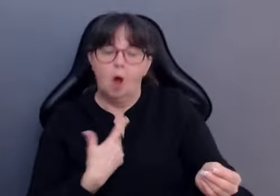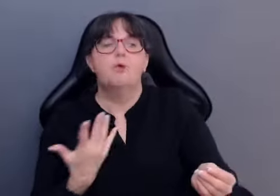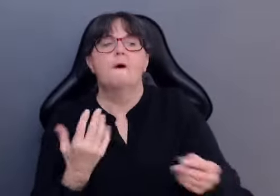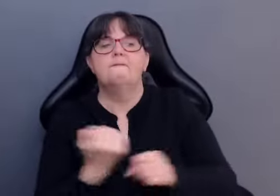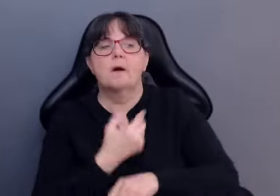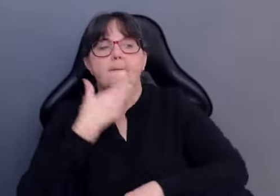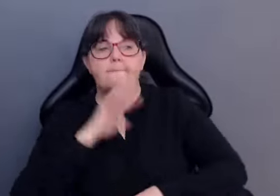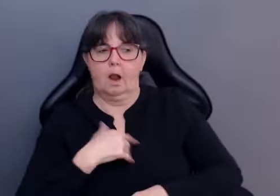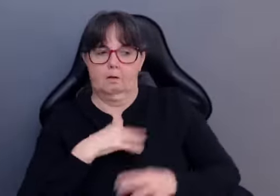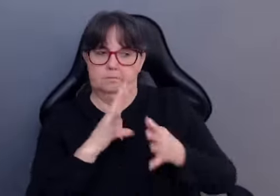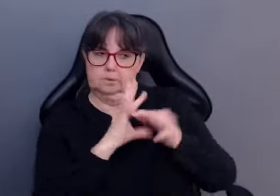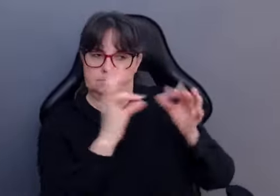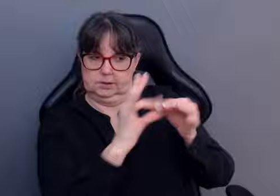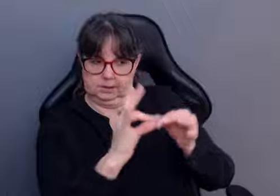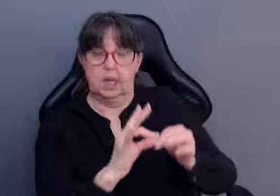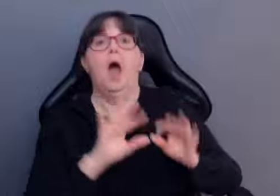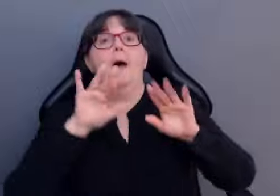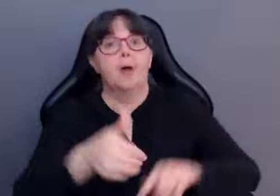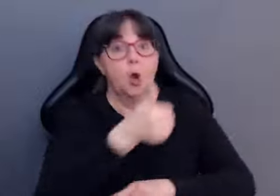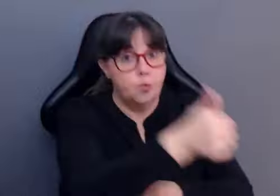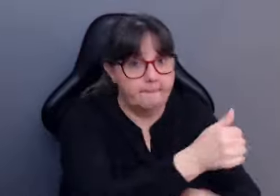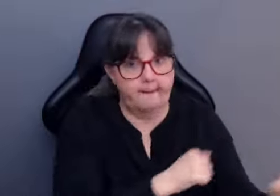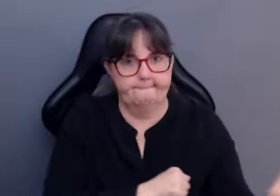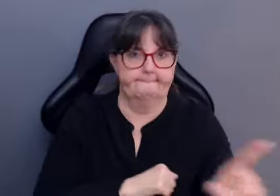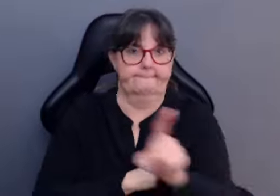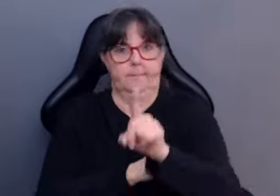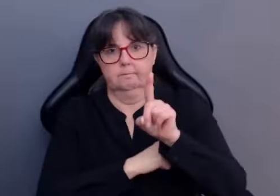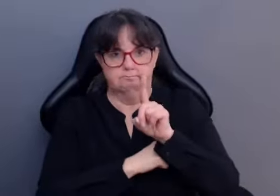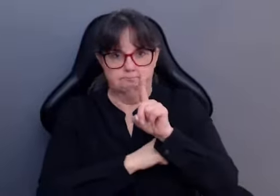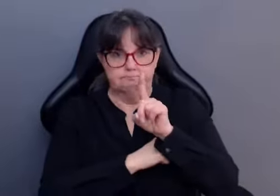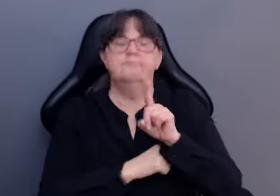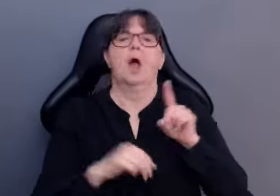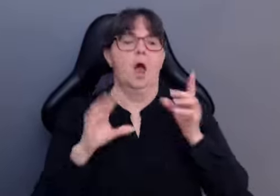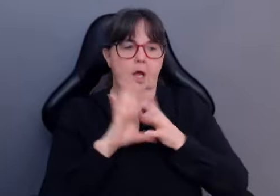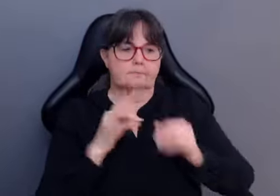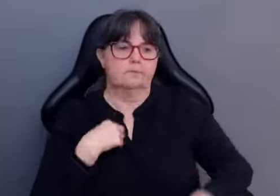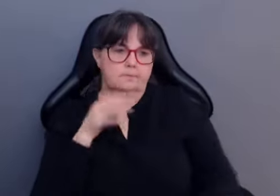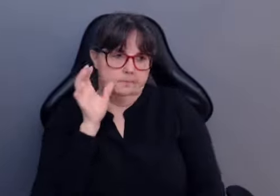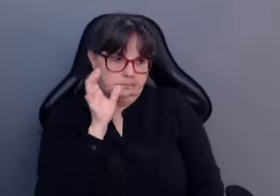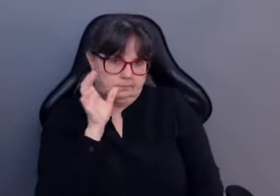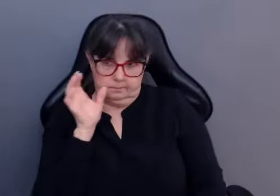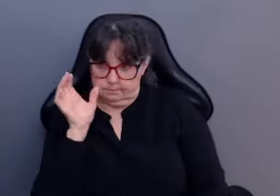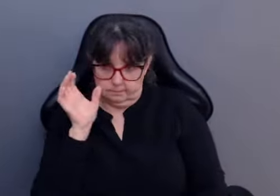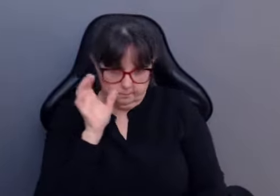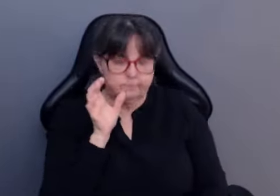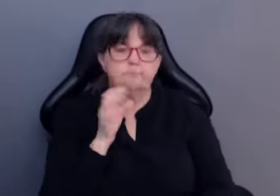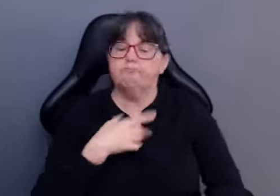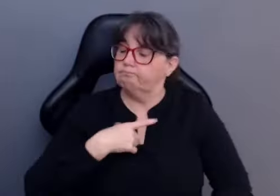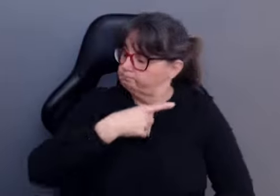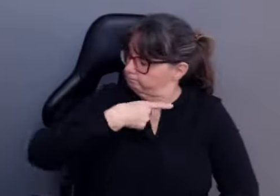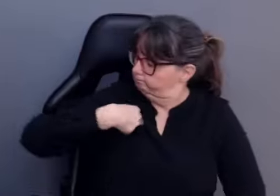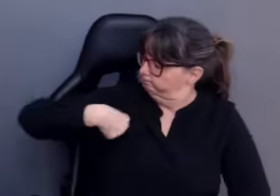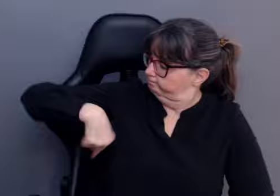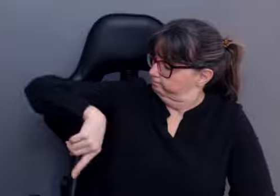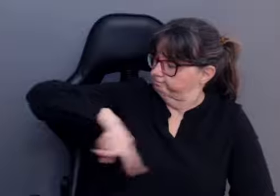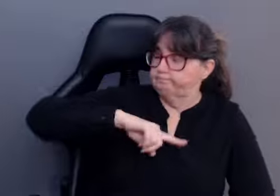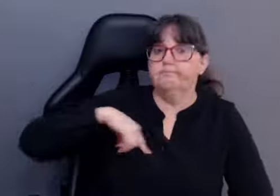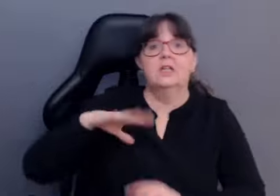reproche, qu'il ait l'occasion de se faire entendre sur ce sujet et que la décision le concernant soit prise